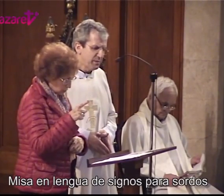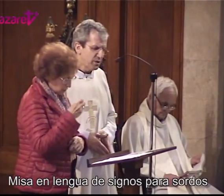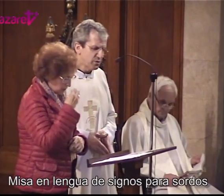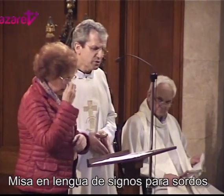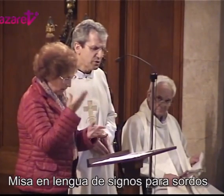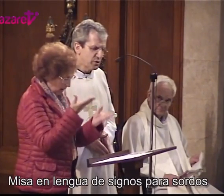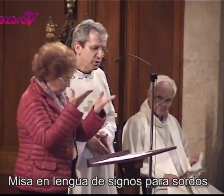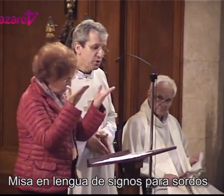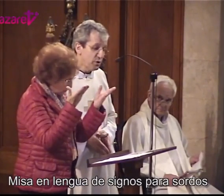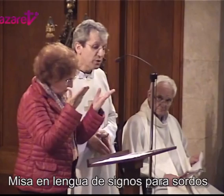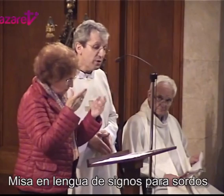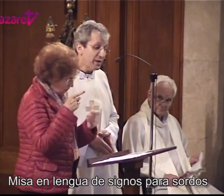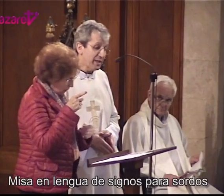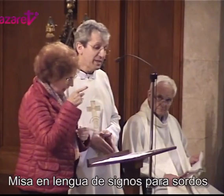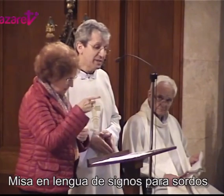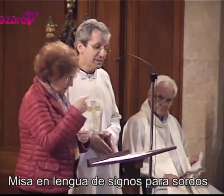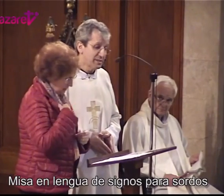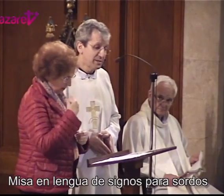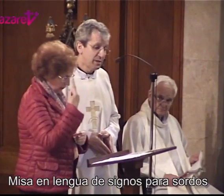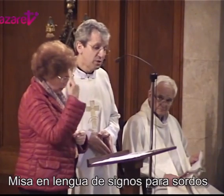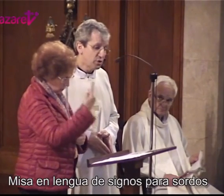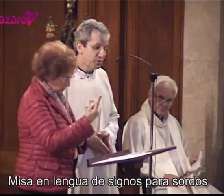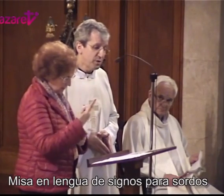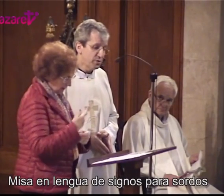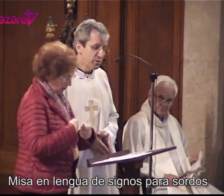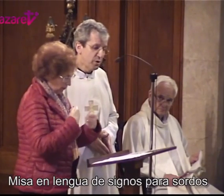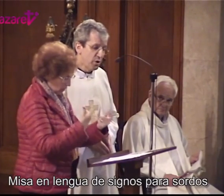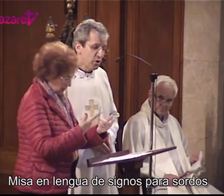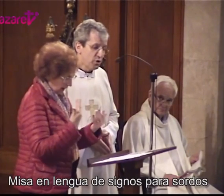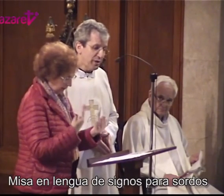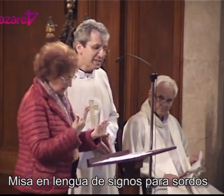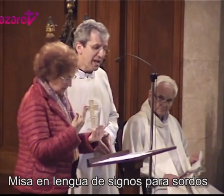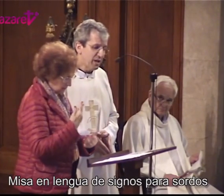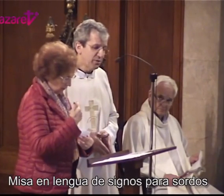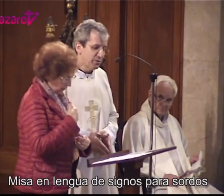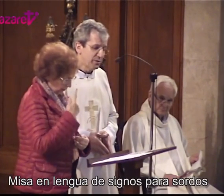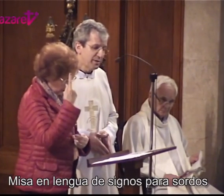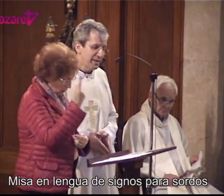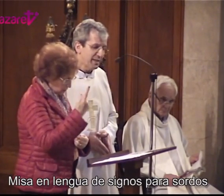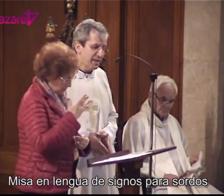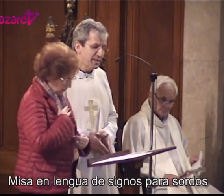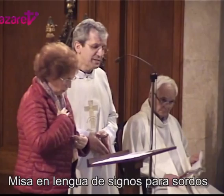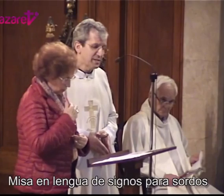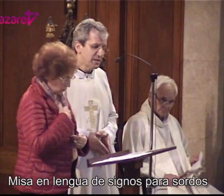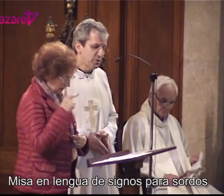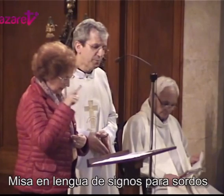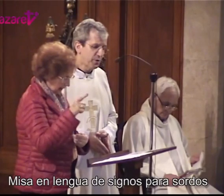Dios. Yo te doy gracias, Dios mío. Yo te ensalzo. Dad gracias al Señor porque es